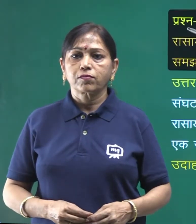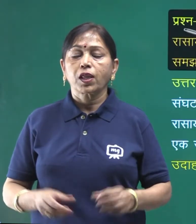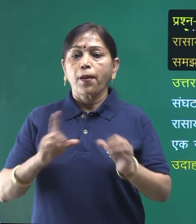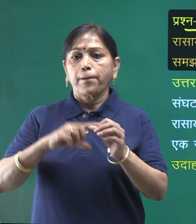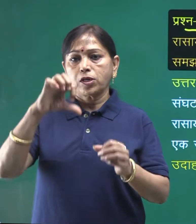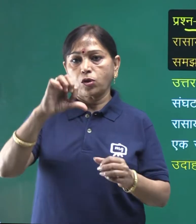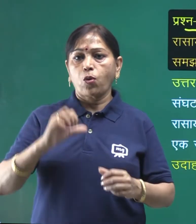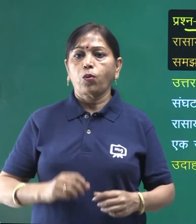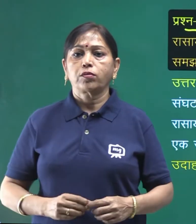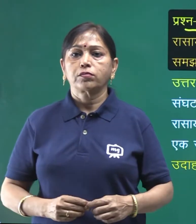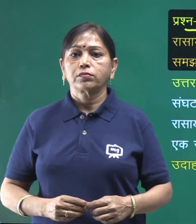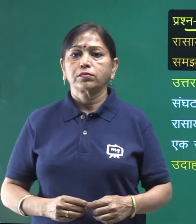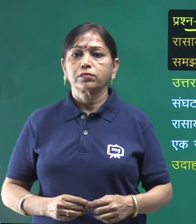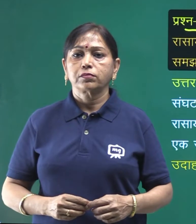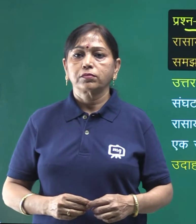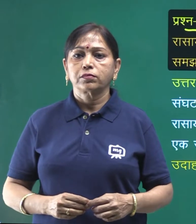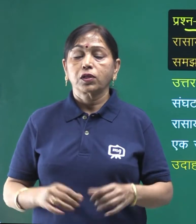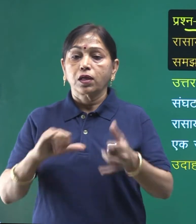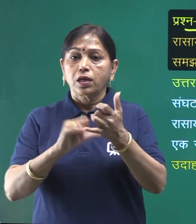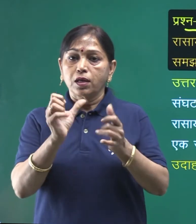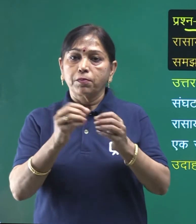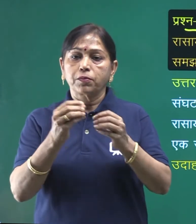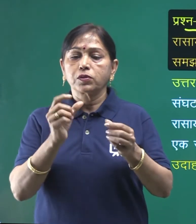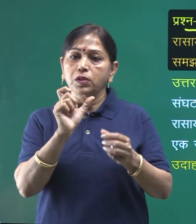प्रश्न 9 पदार्थ की अवस्था के